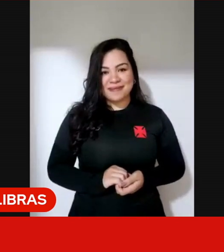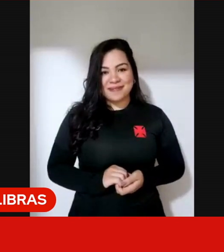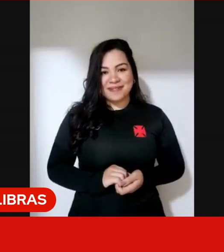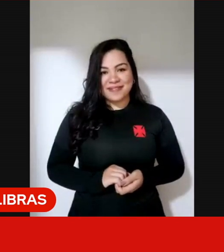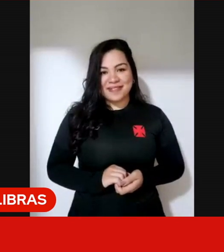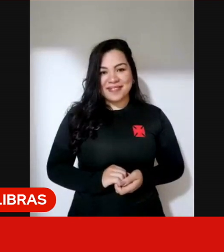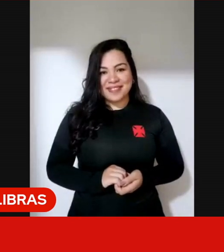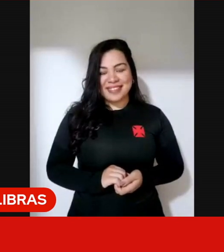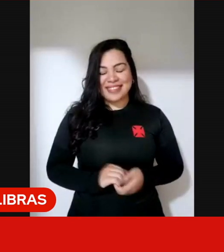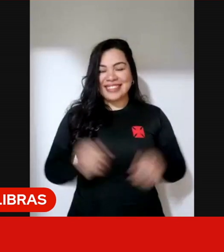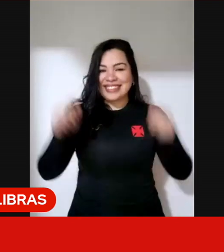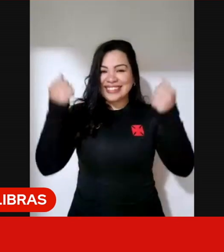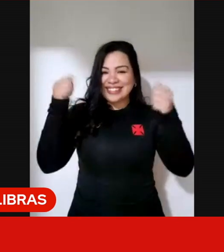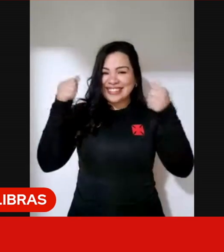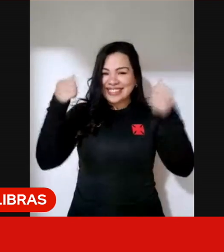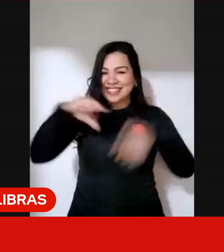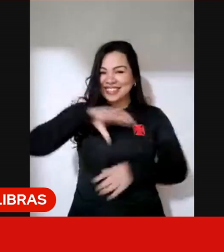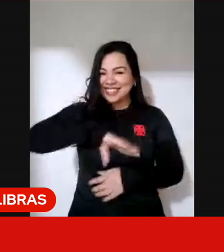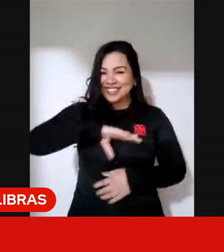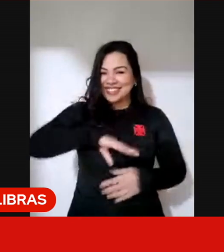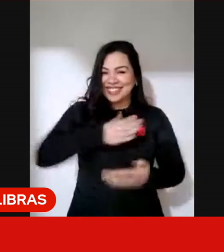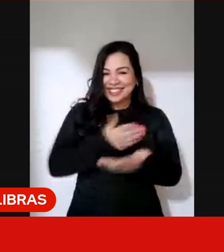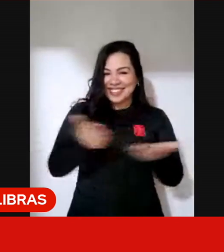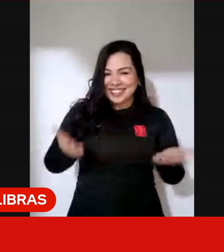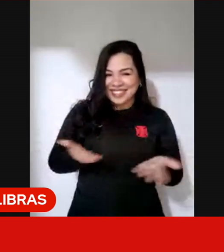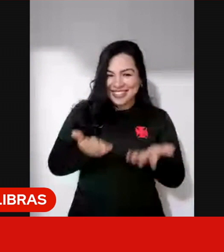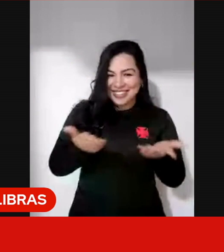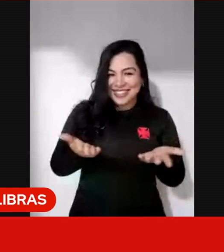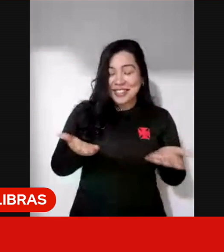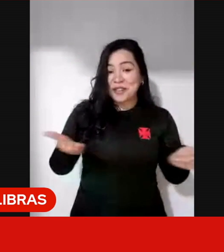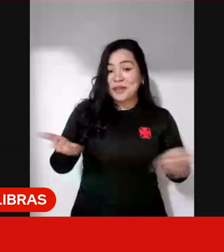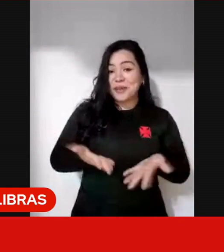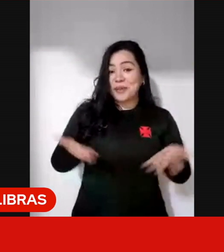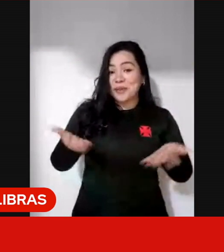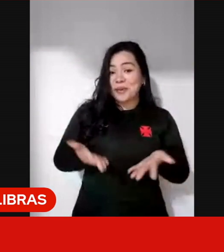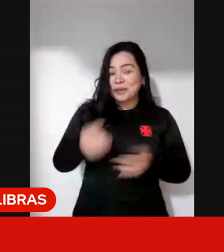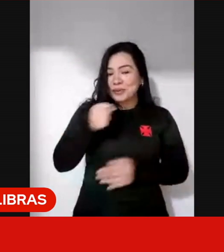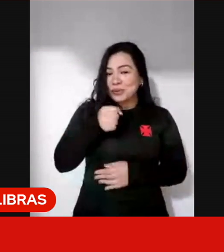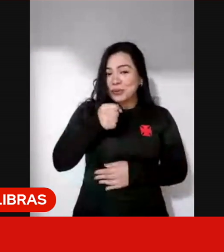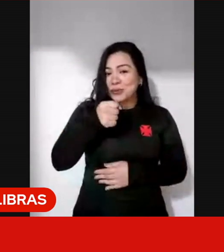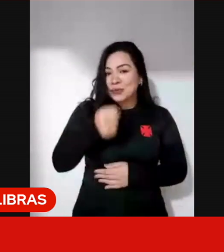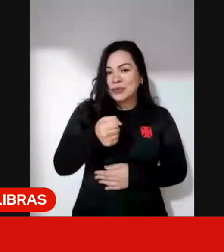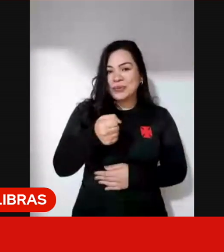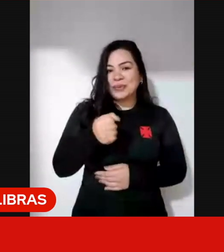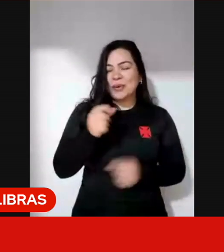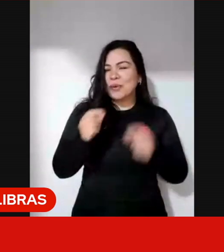Saudações vascaínas! Hoje a nossa entrevista